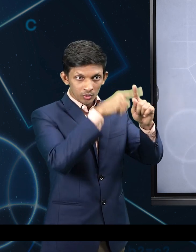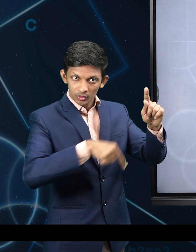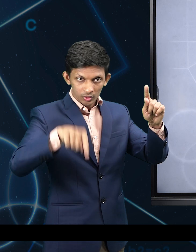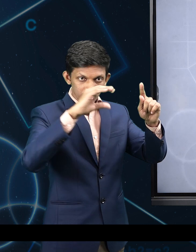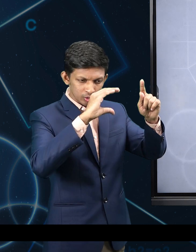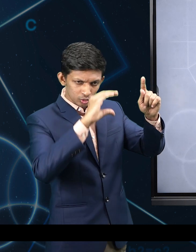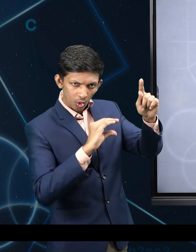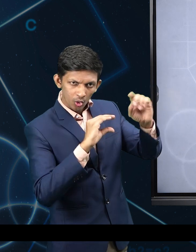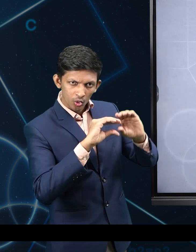తీగ,